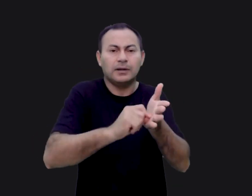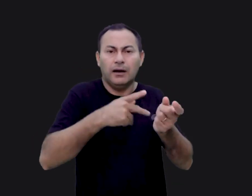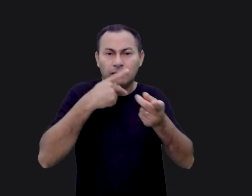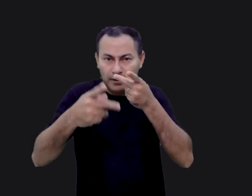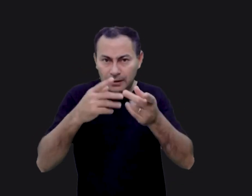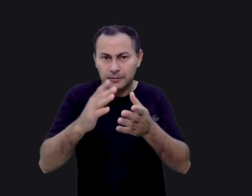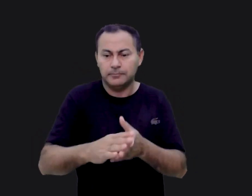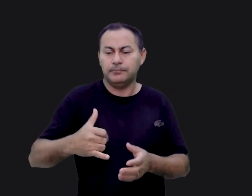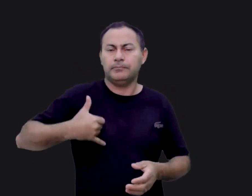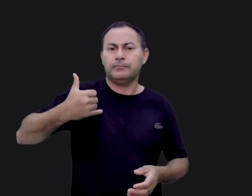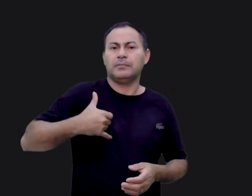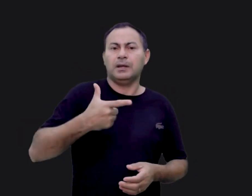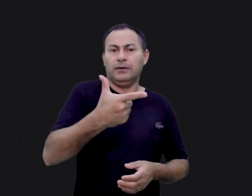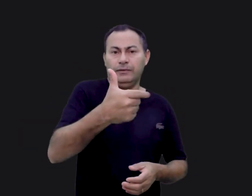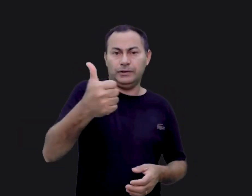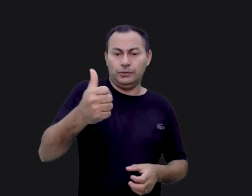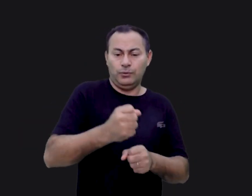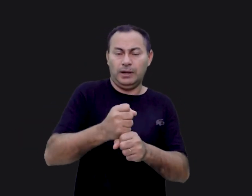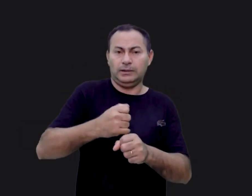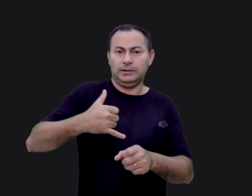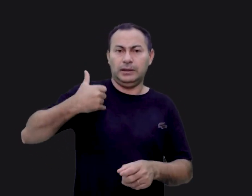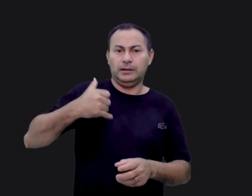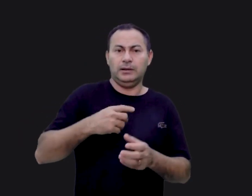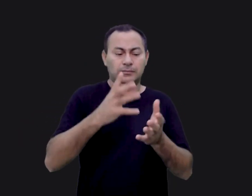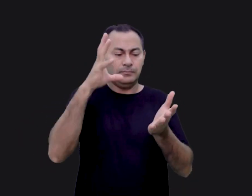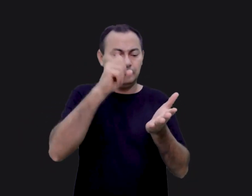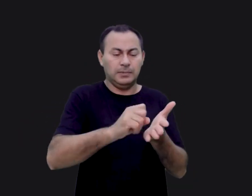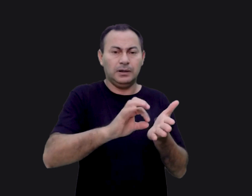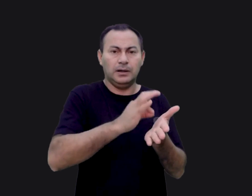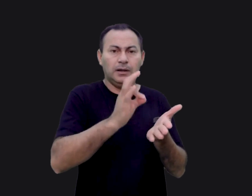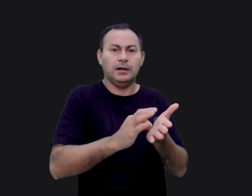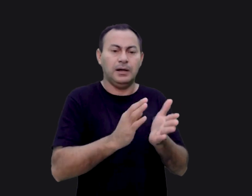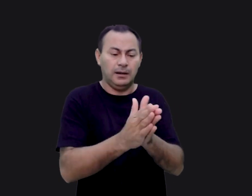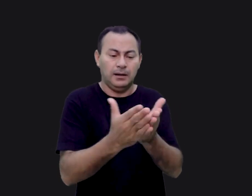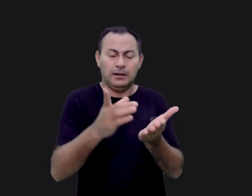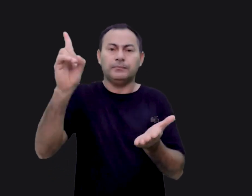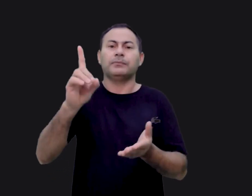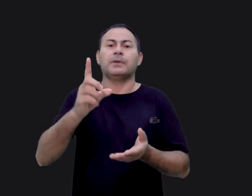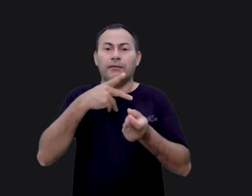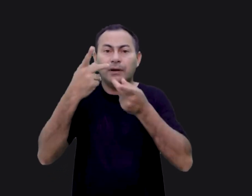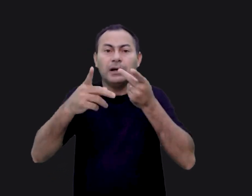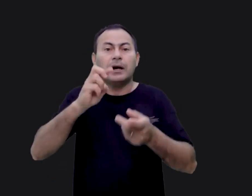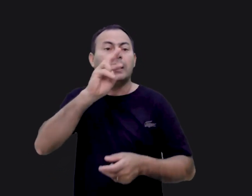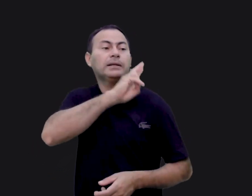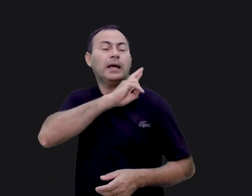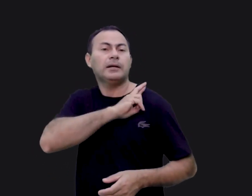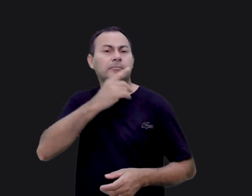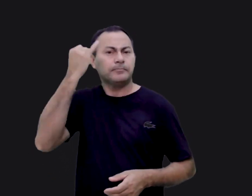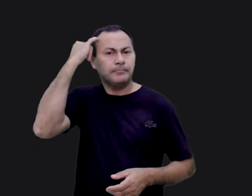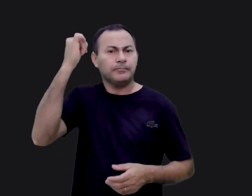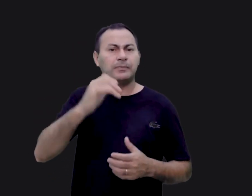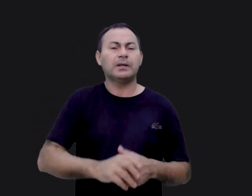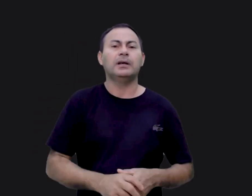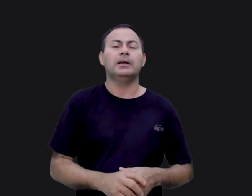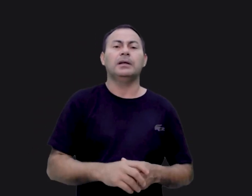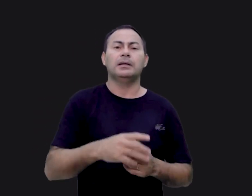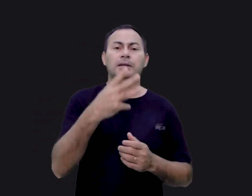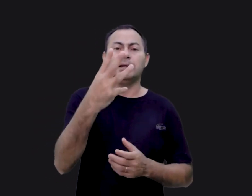várias vezes. A idade 21 anos é registrada na Bíblia associada à ideia de responsabilidade cerca de 13